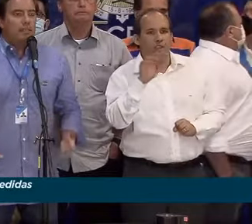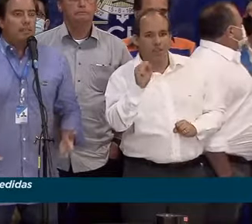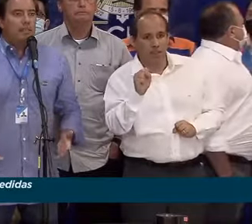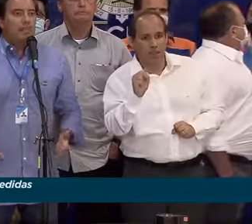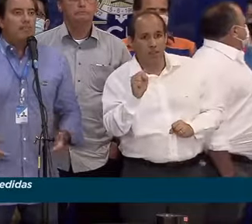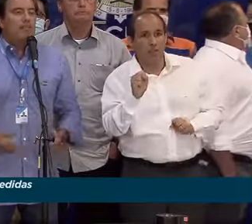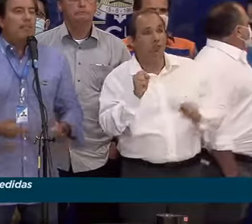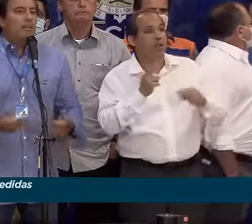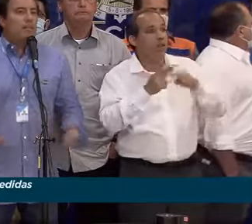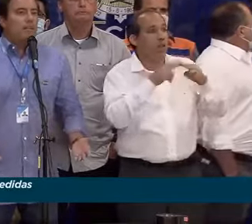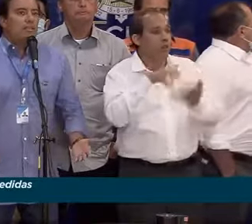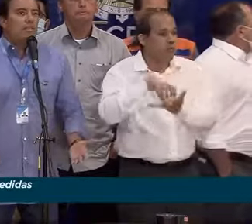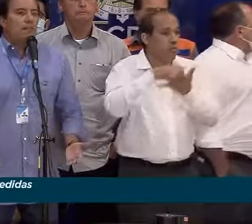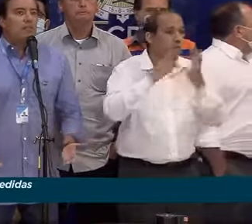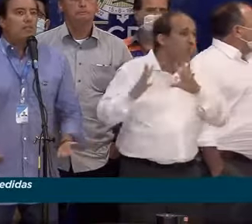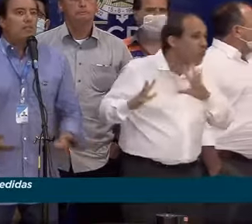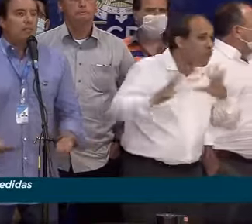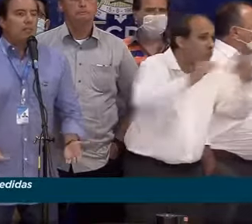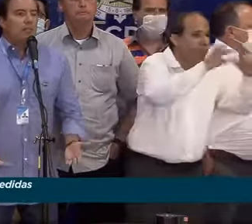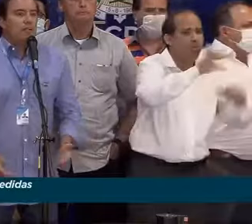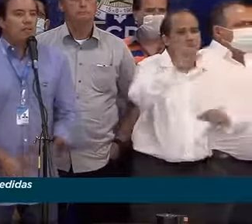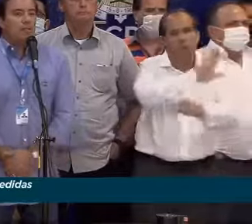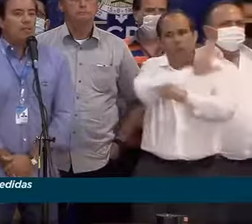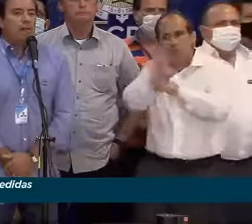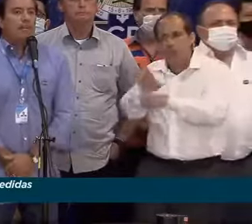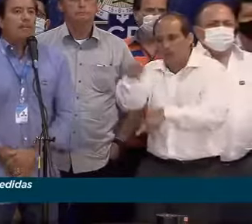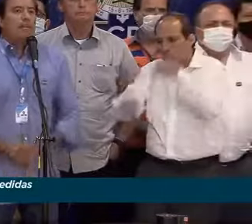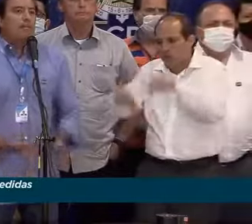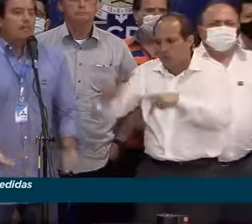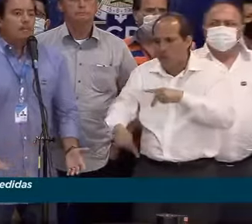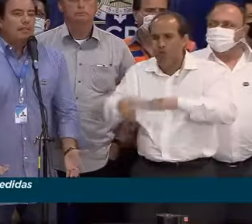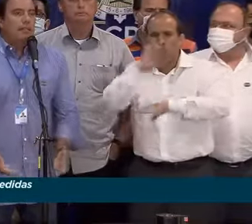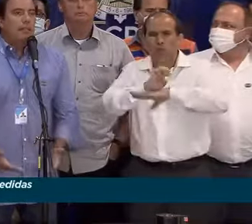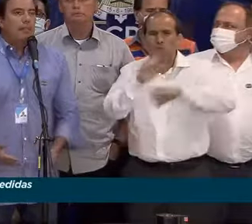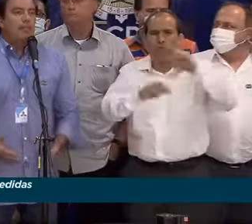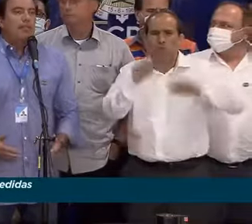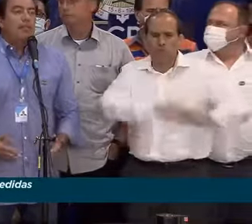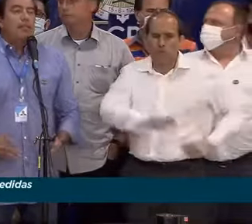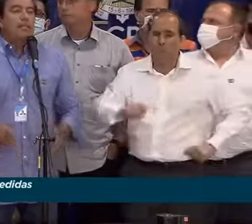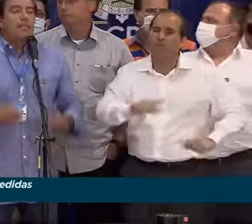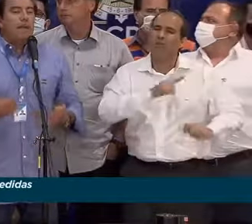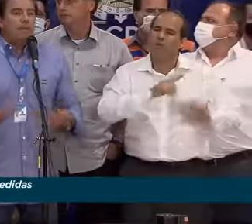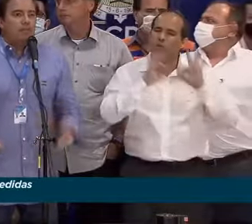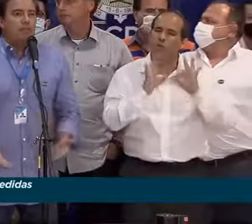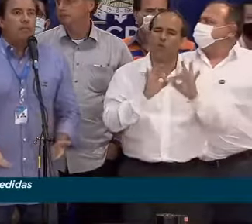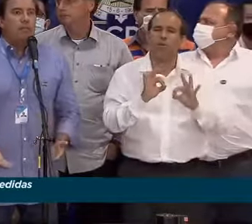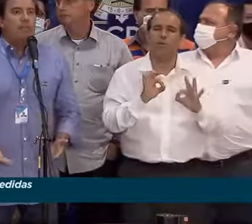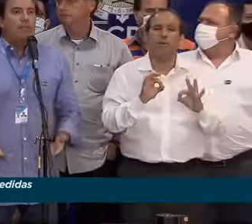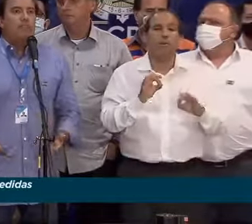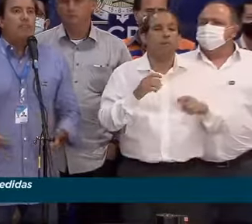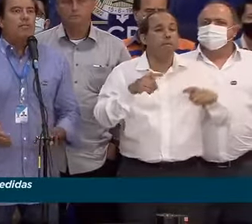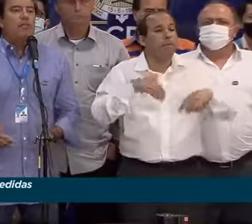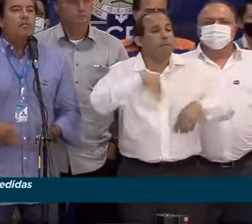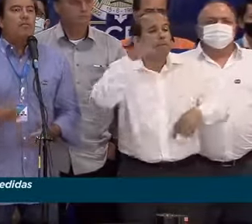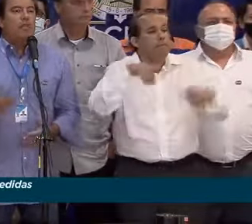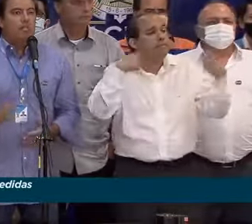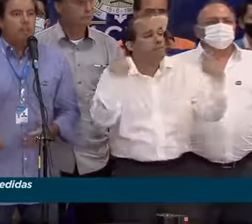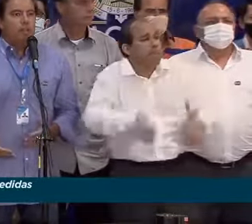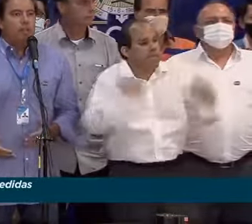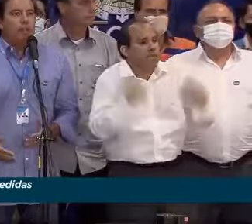todas as agências estão para ajudar a população do Acre e, certamente, o que mais for preciso,